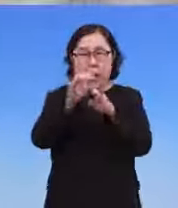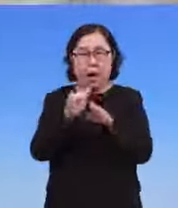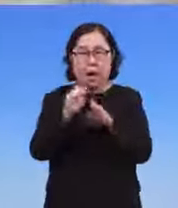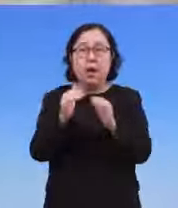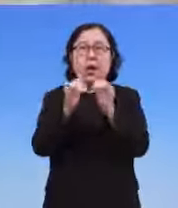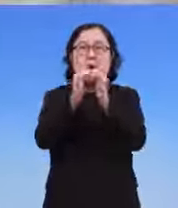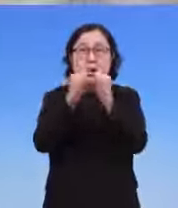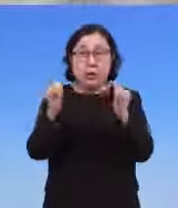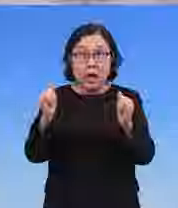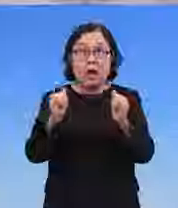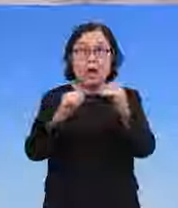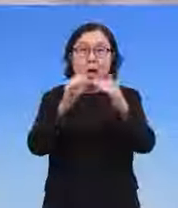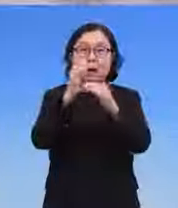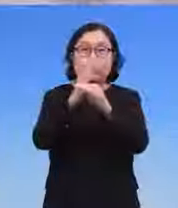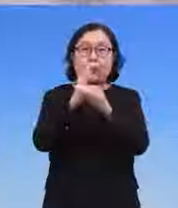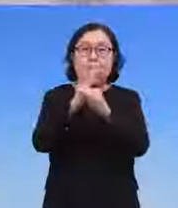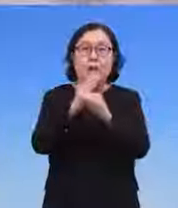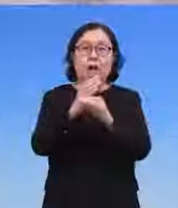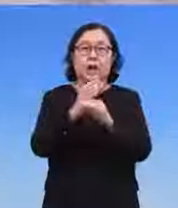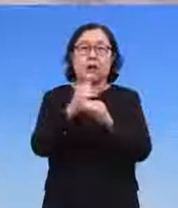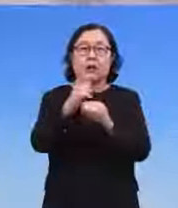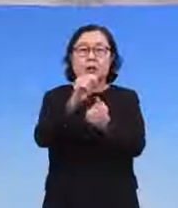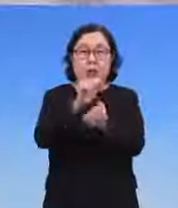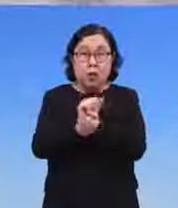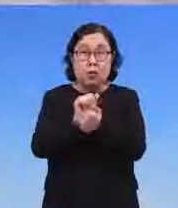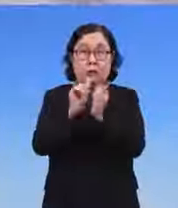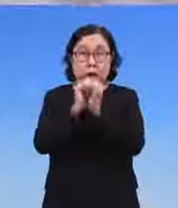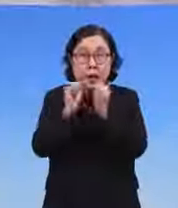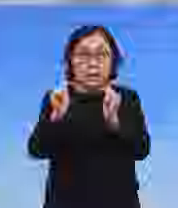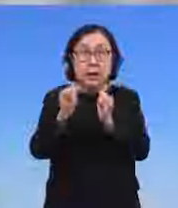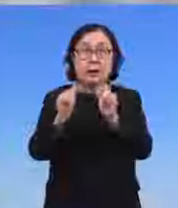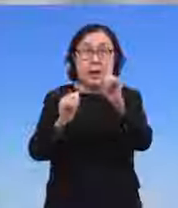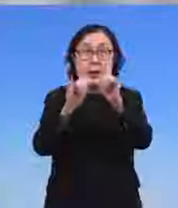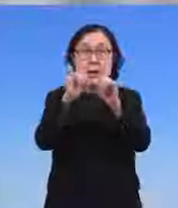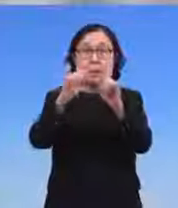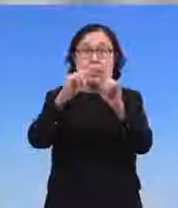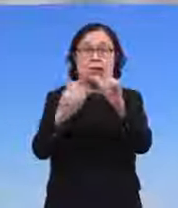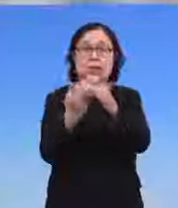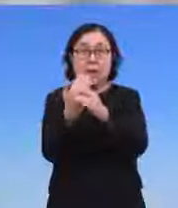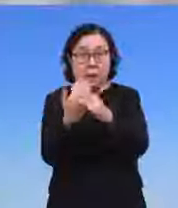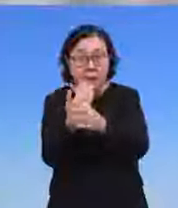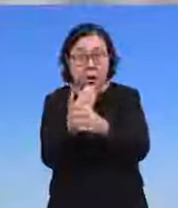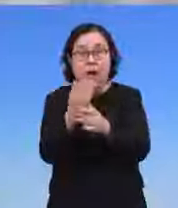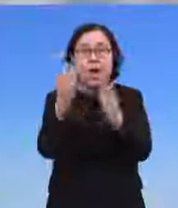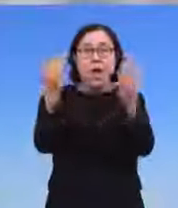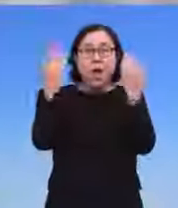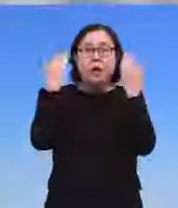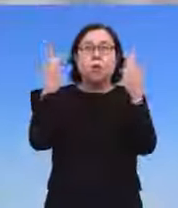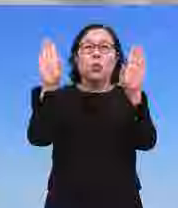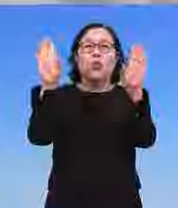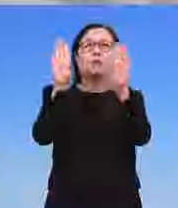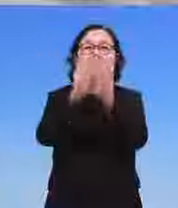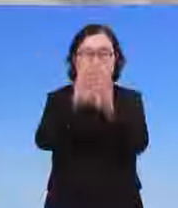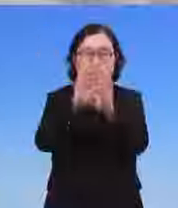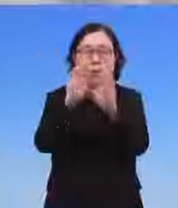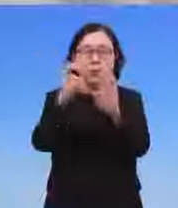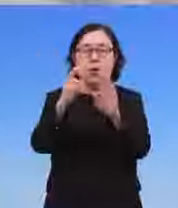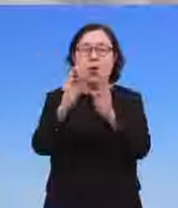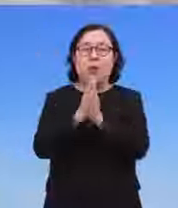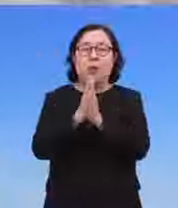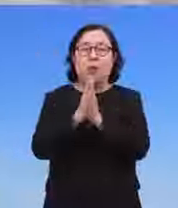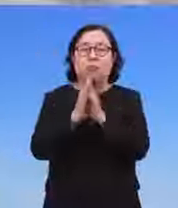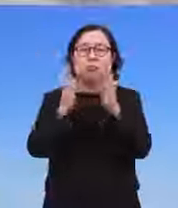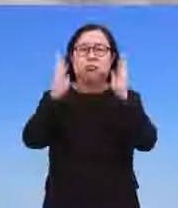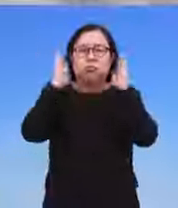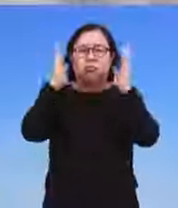분 중에 이런 그 감염자가 한 분이라도 계시면 이제 학교를 폐쇄해야 되고 아이들이 이제 수업에 이제